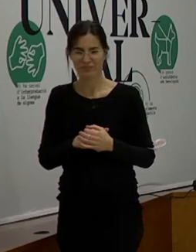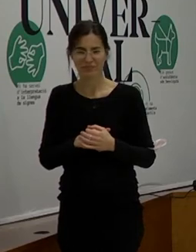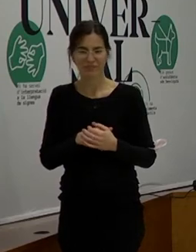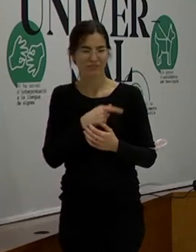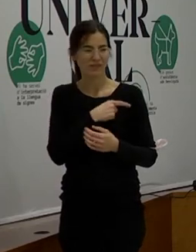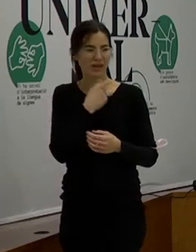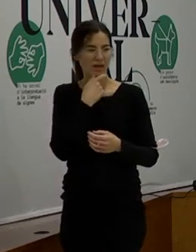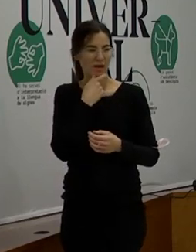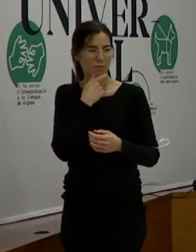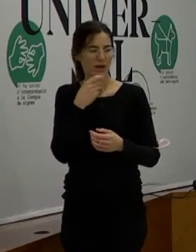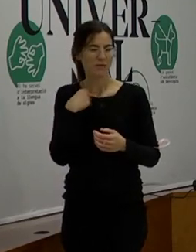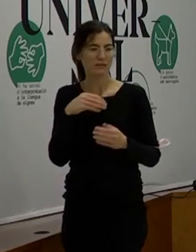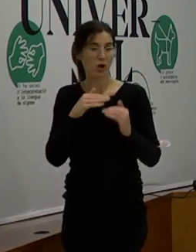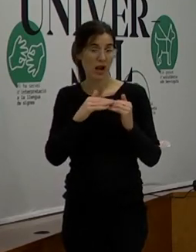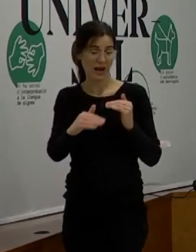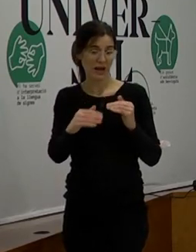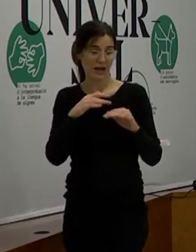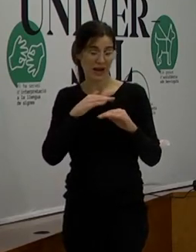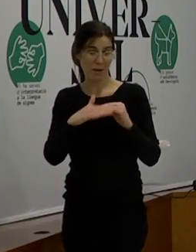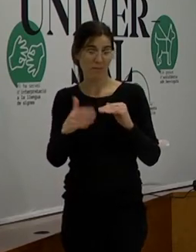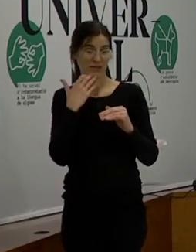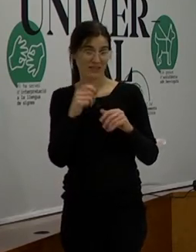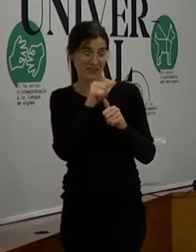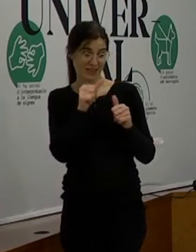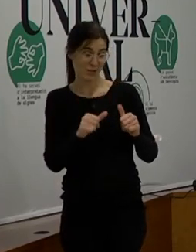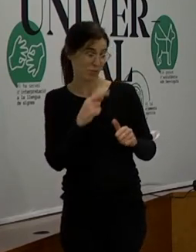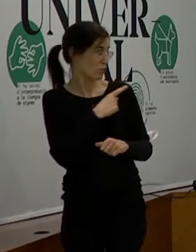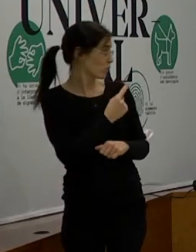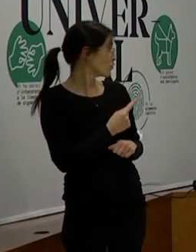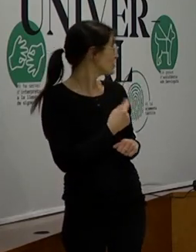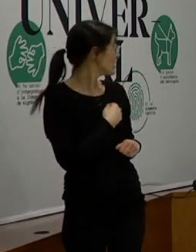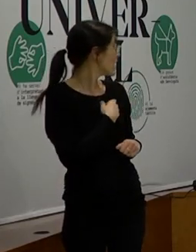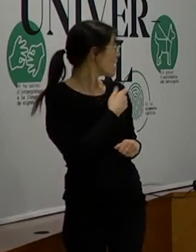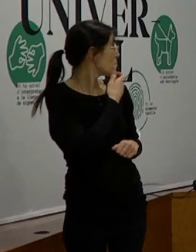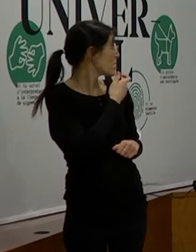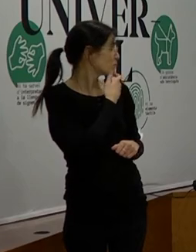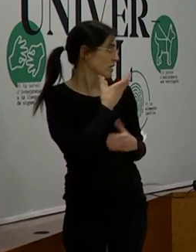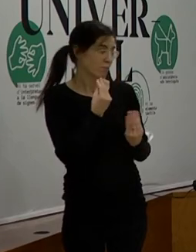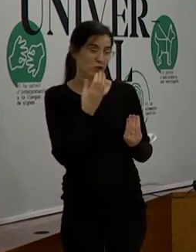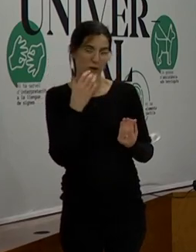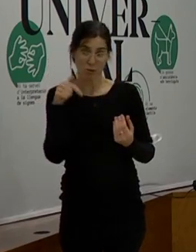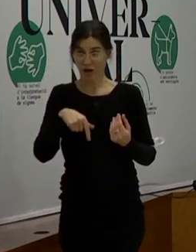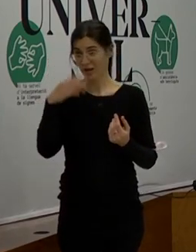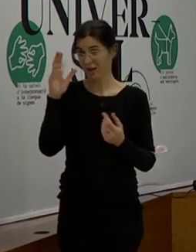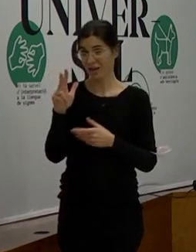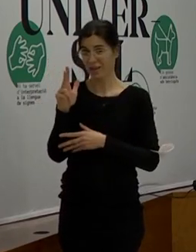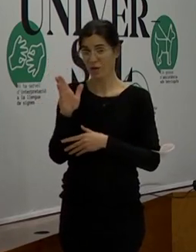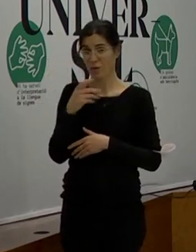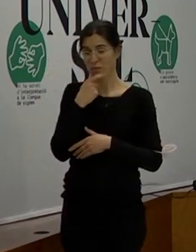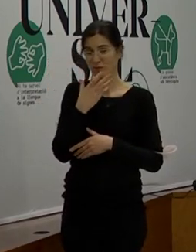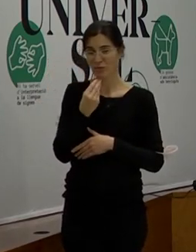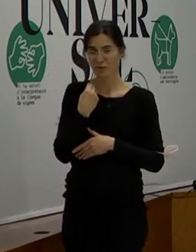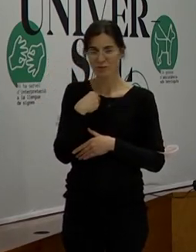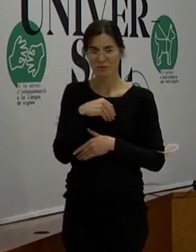M'agraden que els guals, les rampes, com fa aquest dibuix, m'agradaria molt a Cardedeu, per exemple,